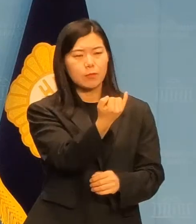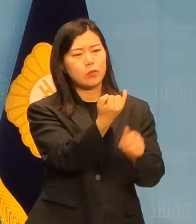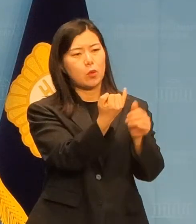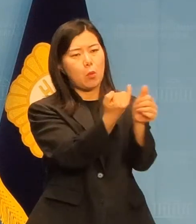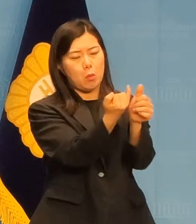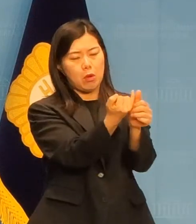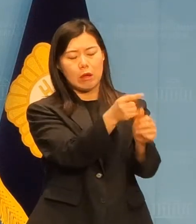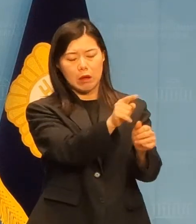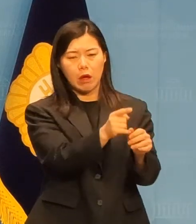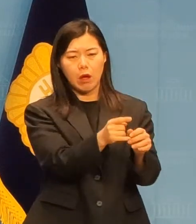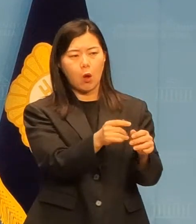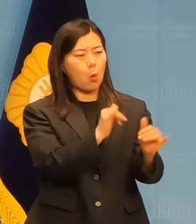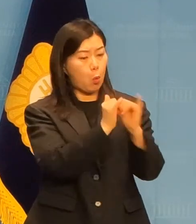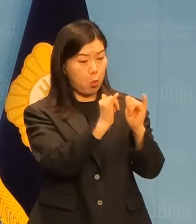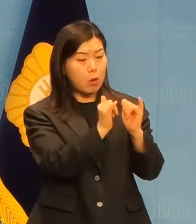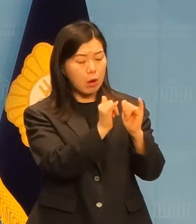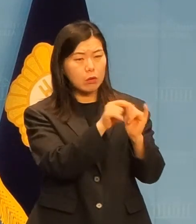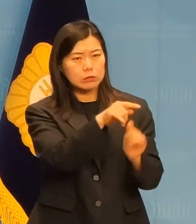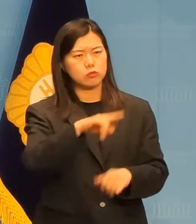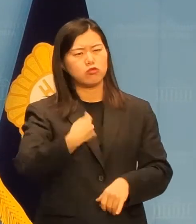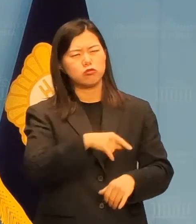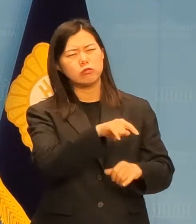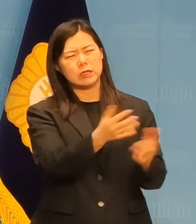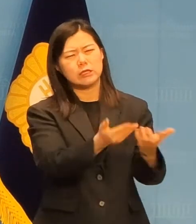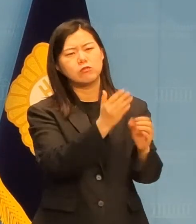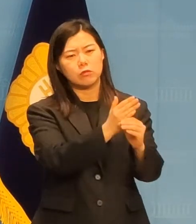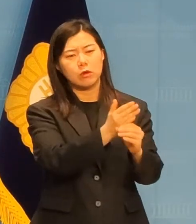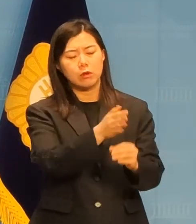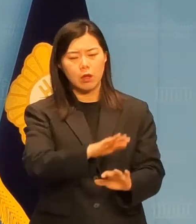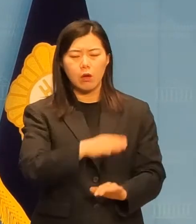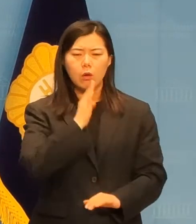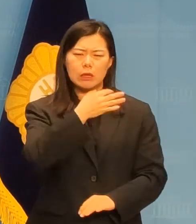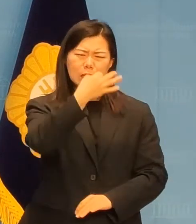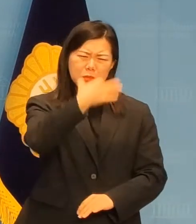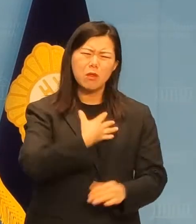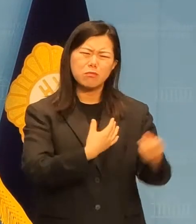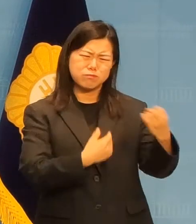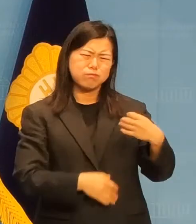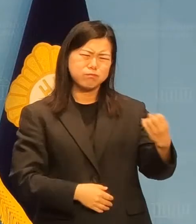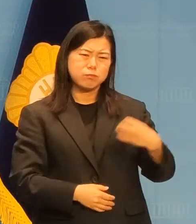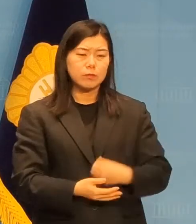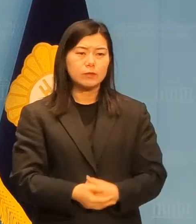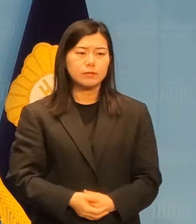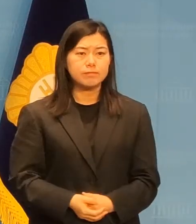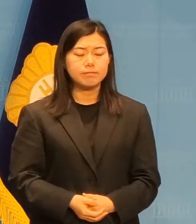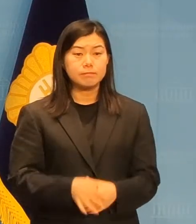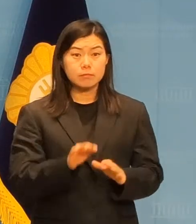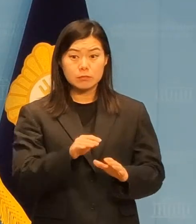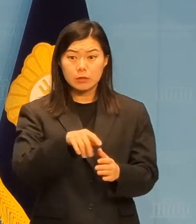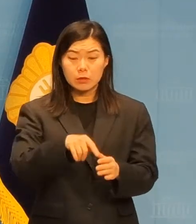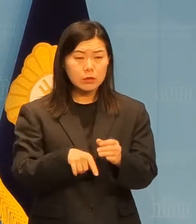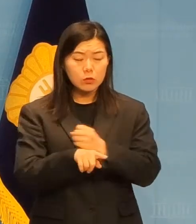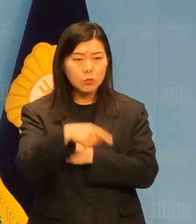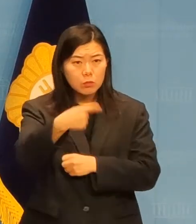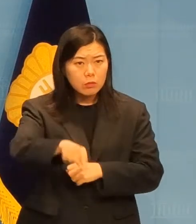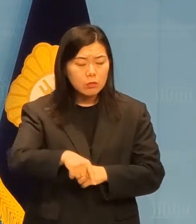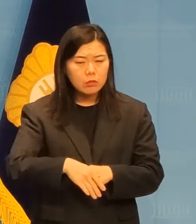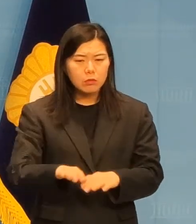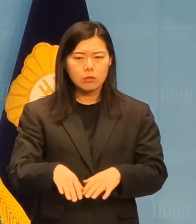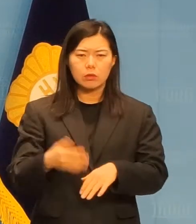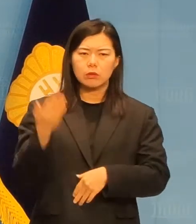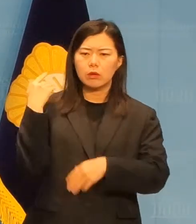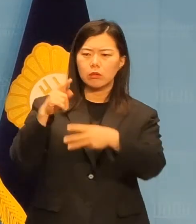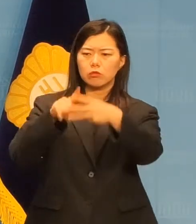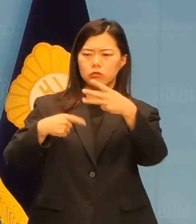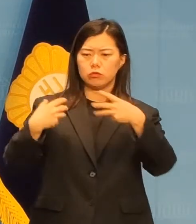통화를 했는데 정말 힘든 일들이 생기고 있습니다. 이런 일들이 무엇 때문이냐? 바로 윤석열